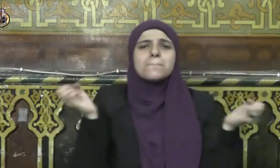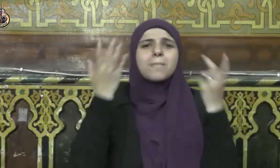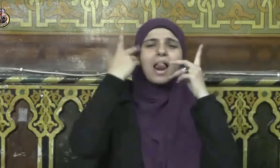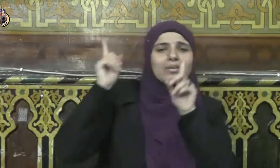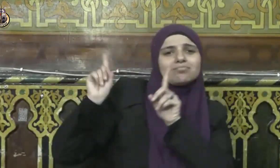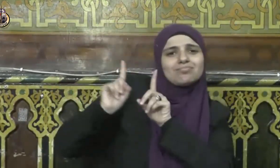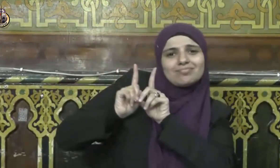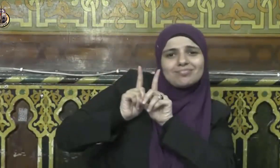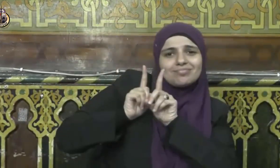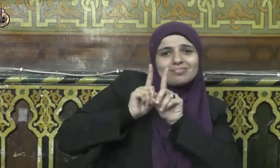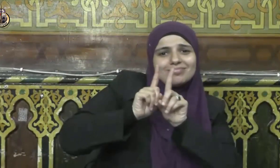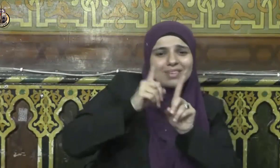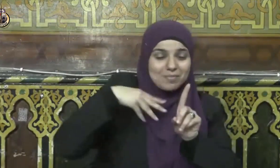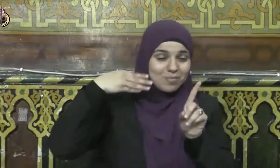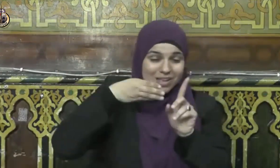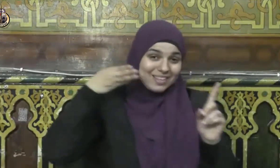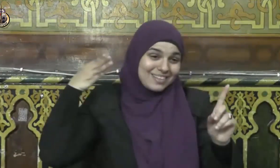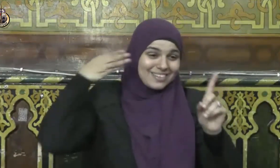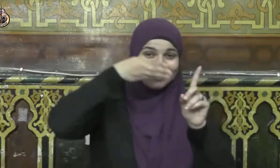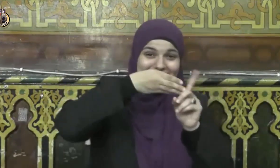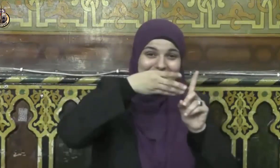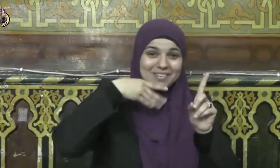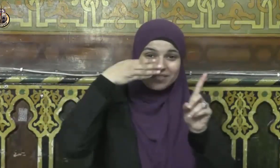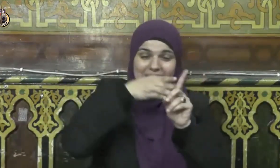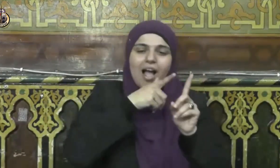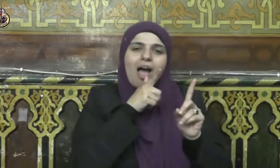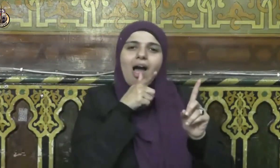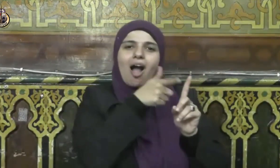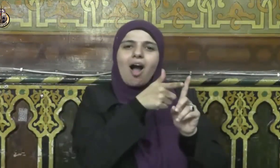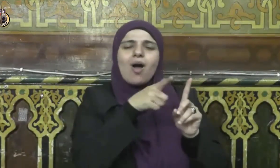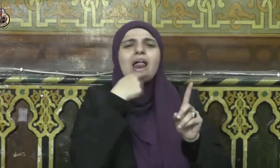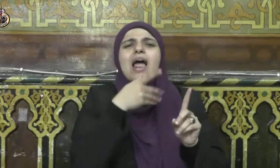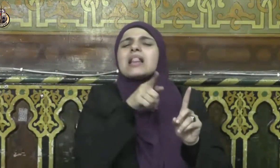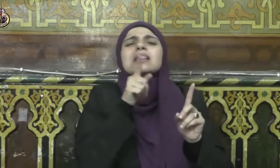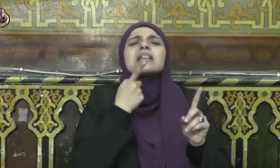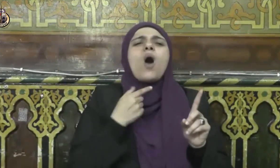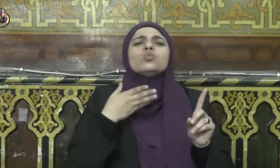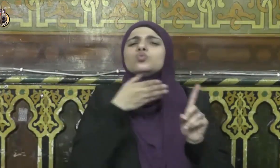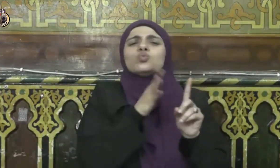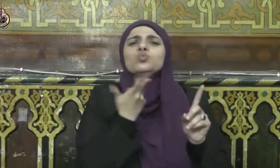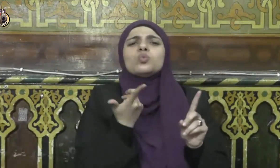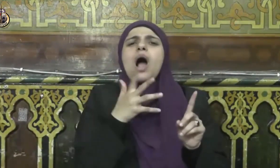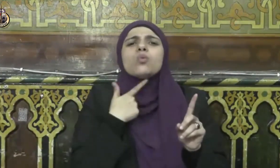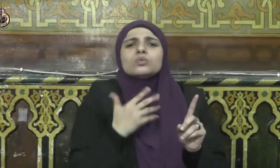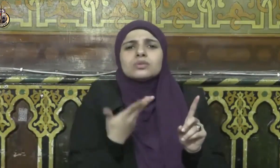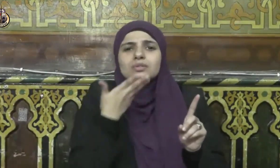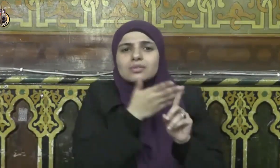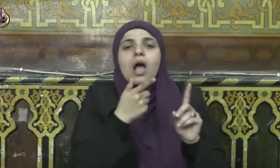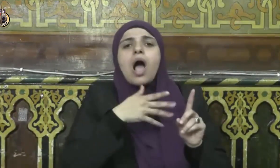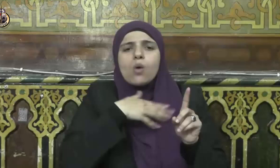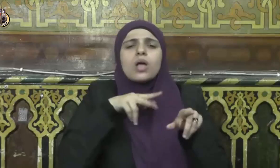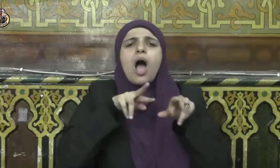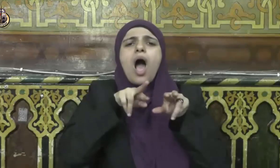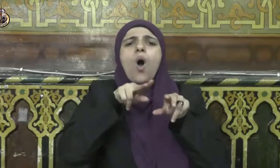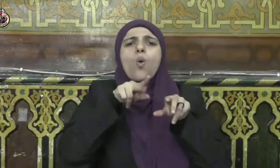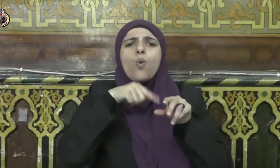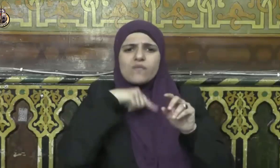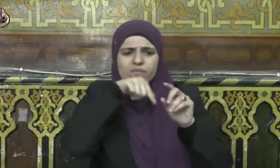ملكا، فلما أتى عليه قال: أين تريد؟ قال: أريد أخا لي